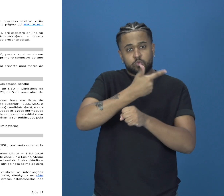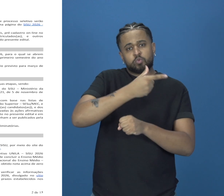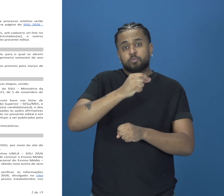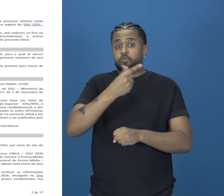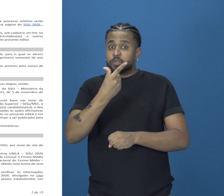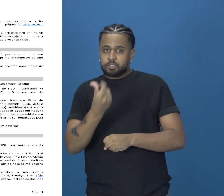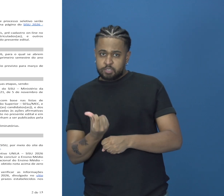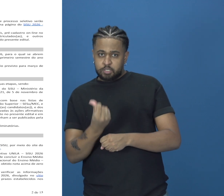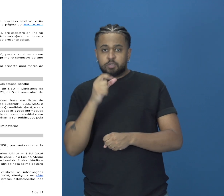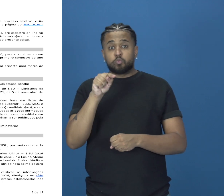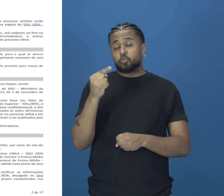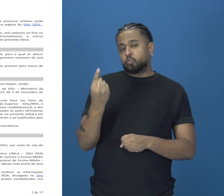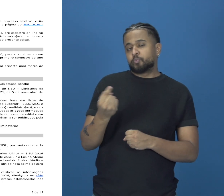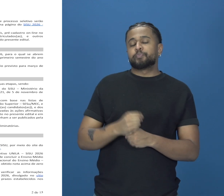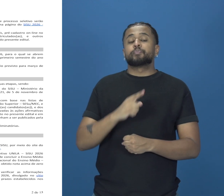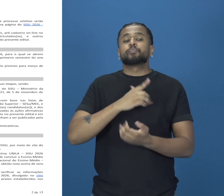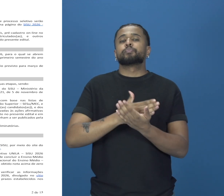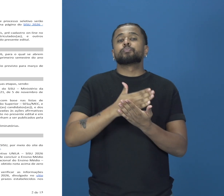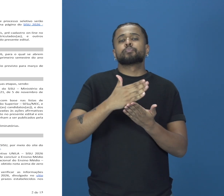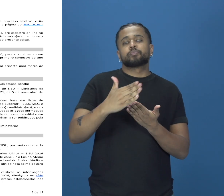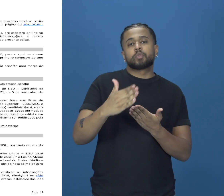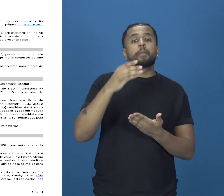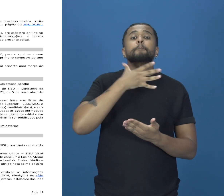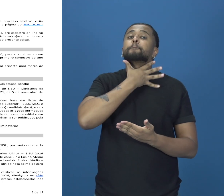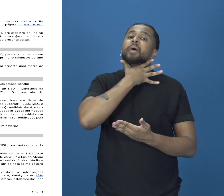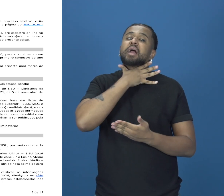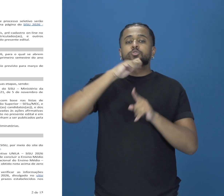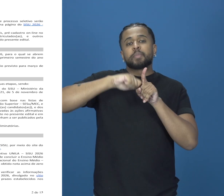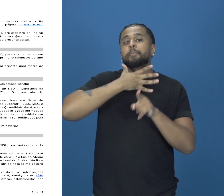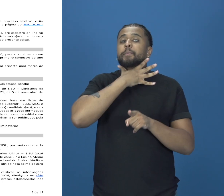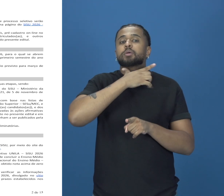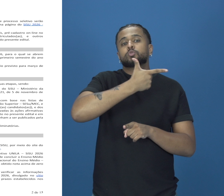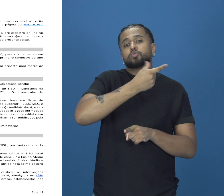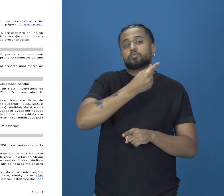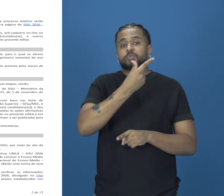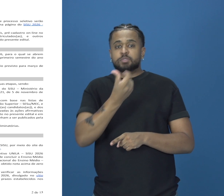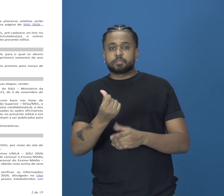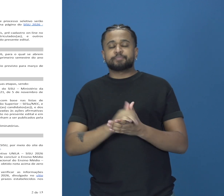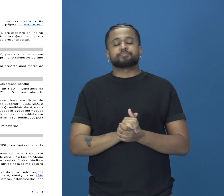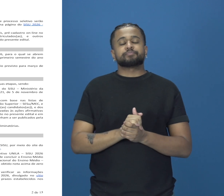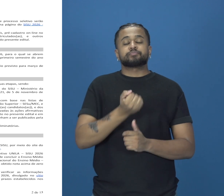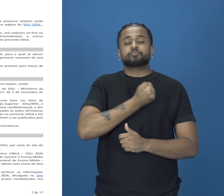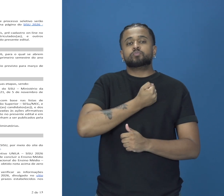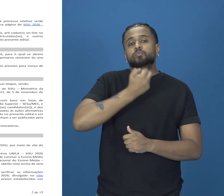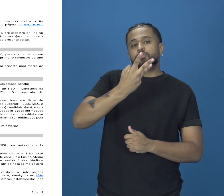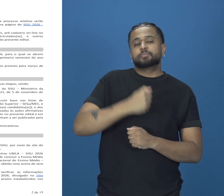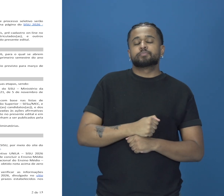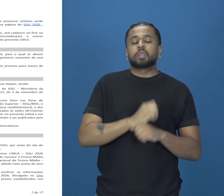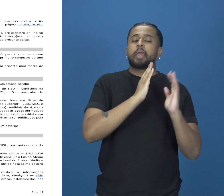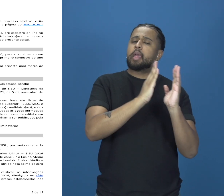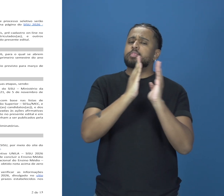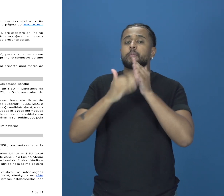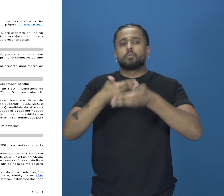de 2026.1 tem início previsto para março de 2026. Número 3. Das etapas